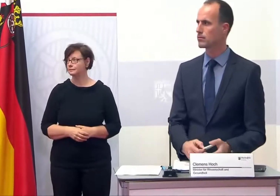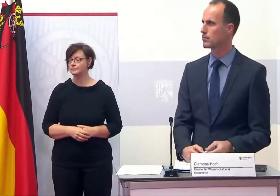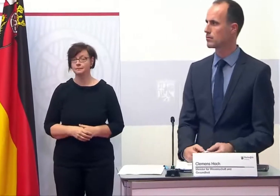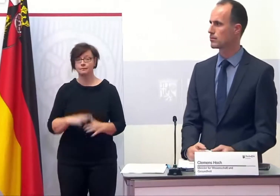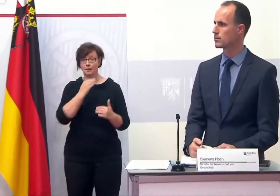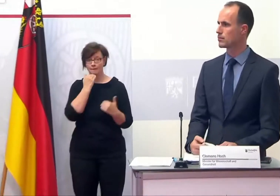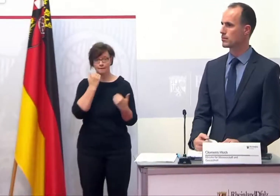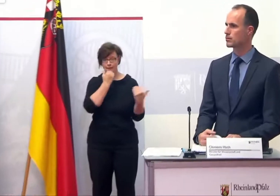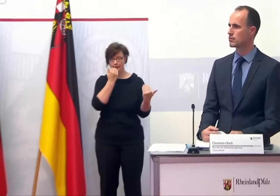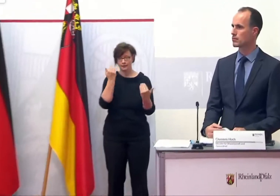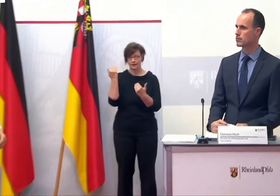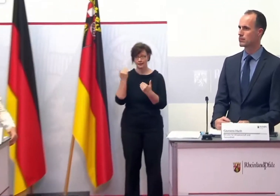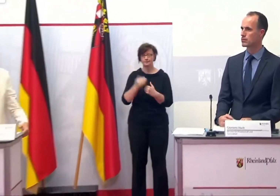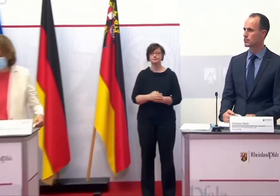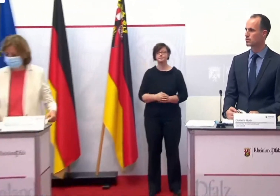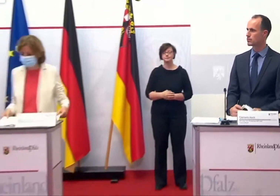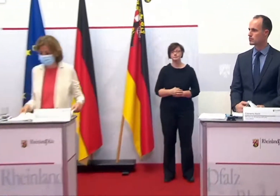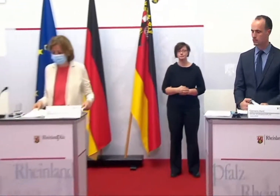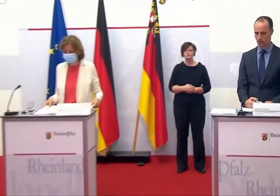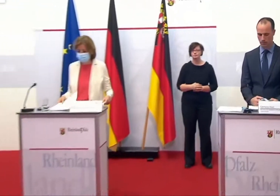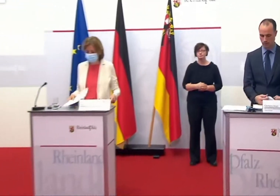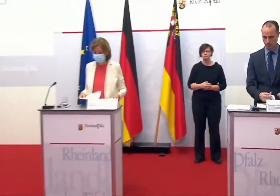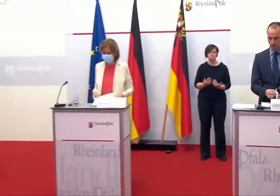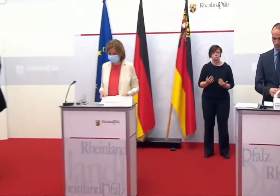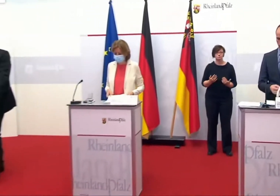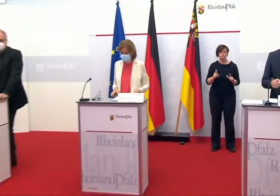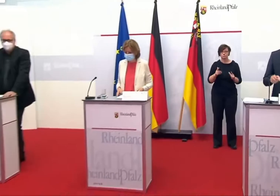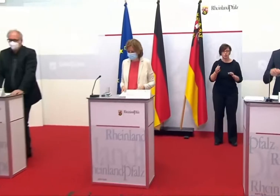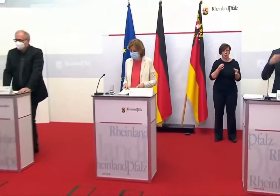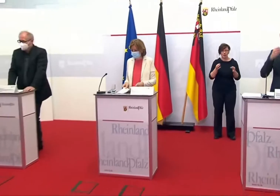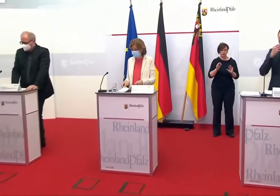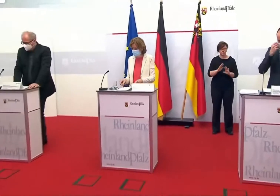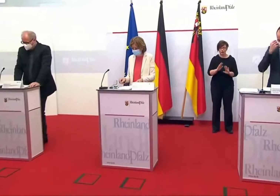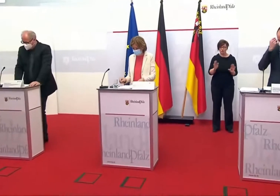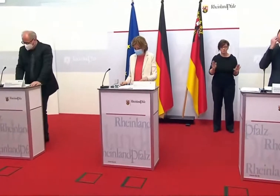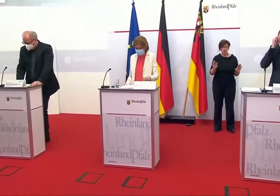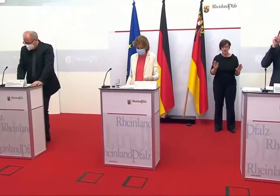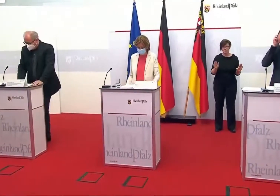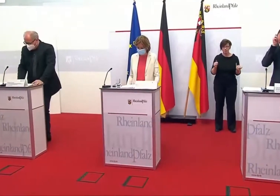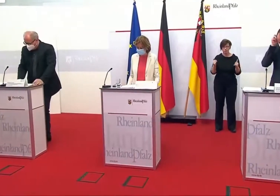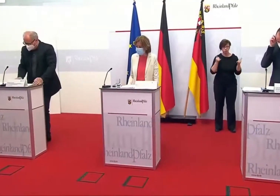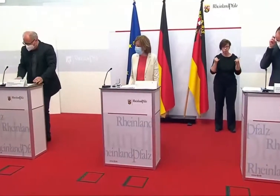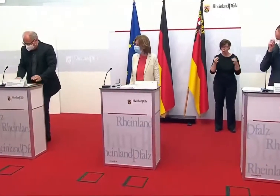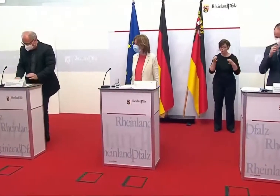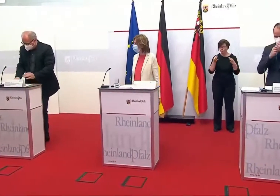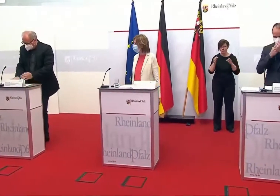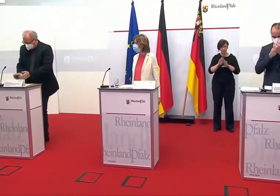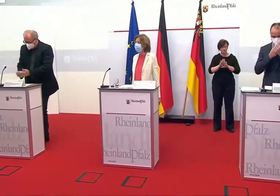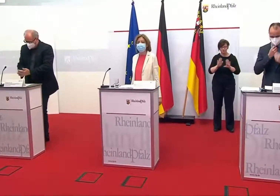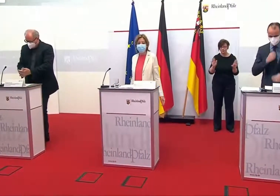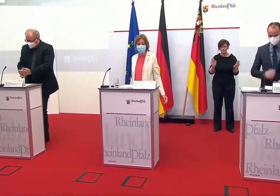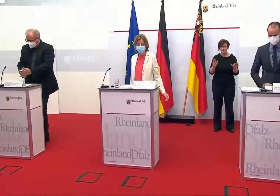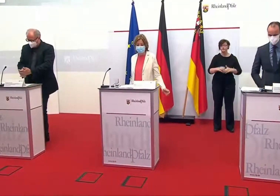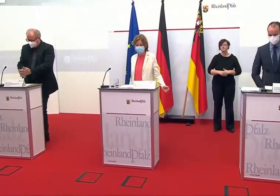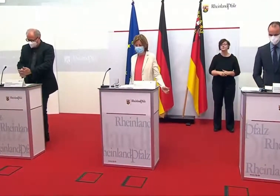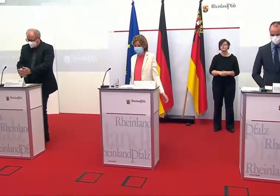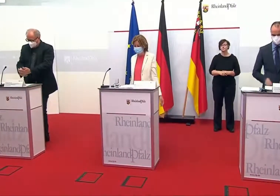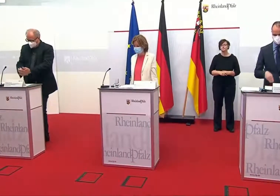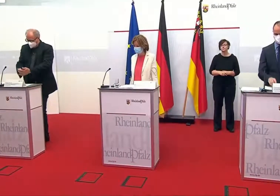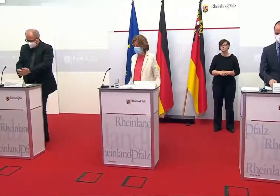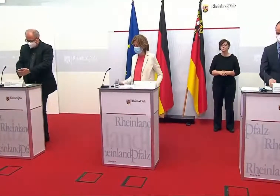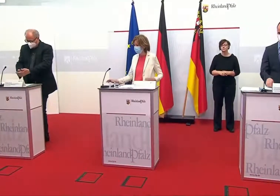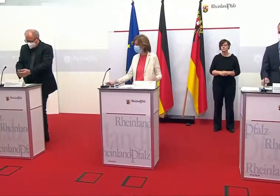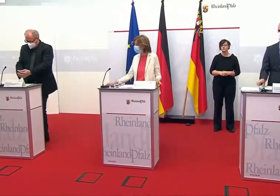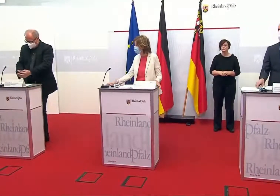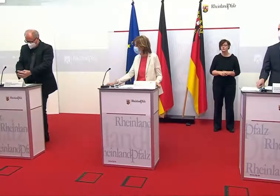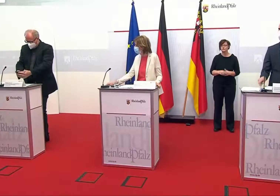Vielen Dank. Ich habe jetzt keine Fragen mehr der zugeschalteten Journalistinnen und Journalisten, aber man soll